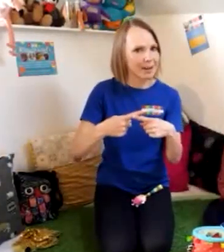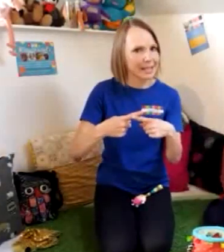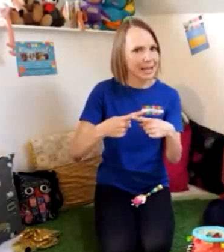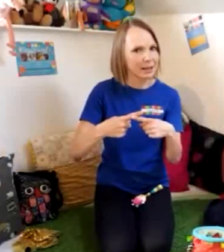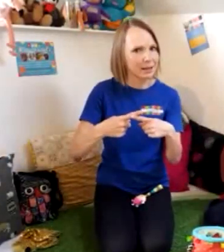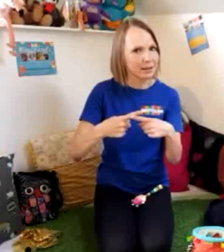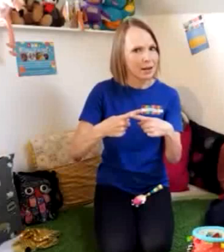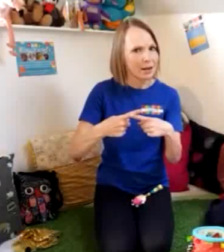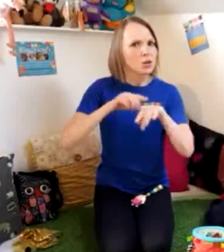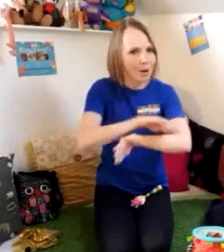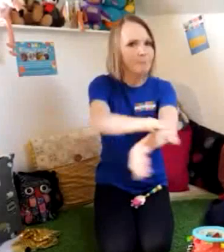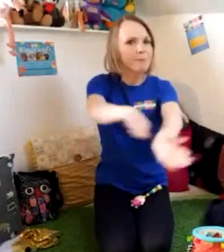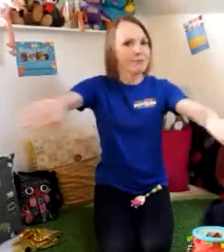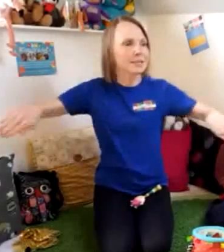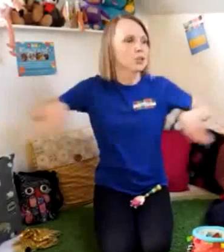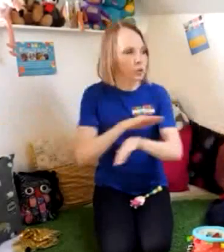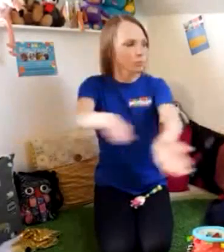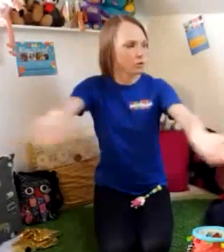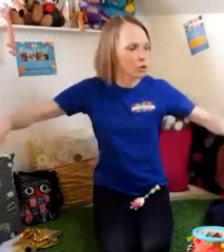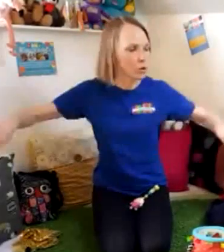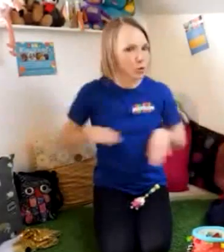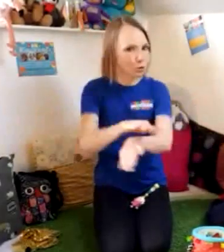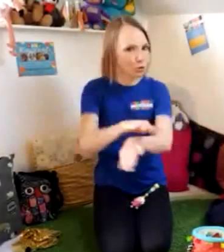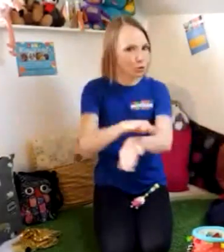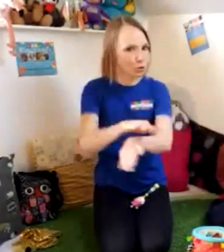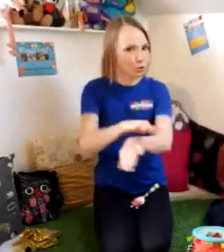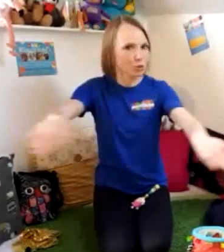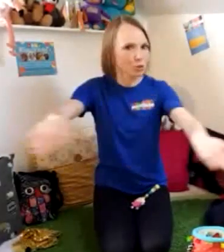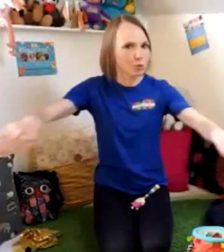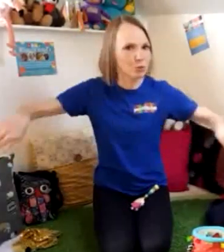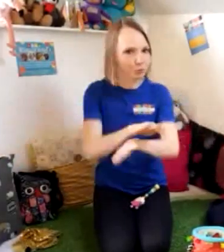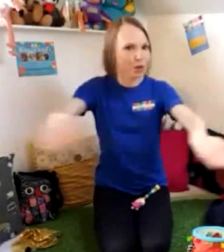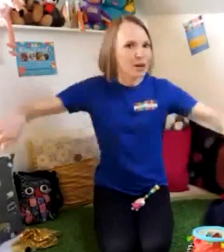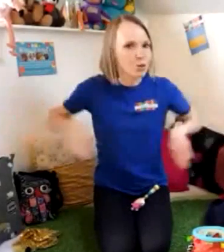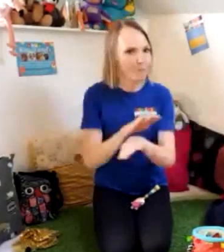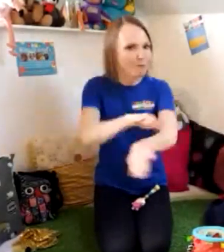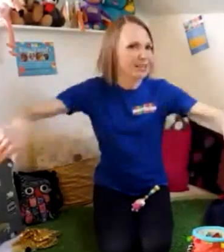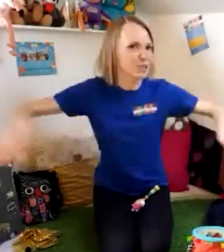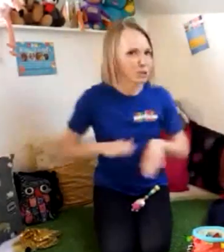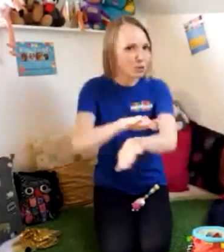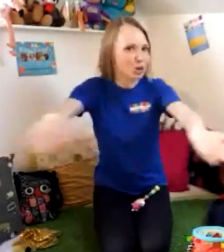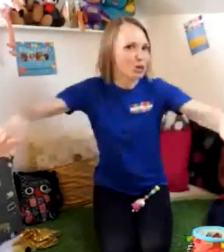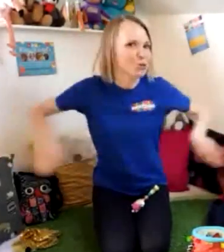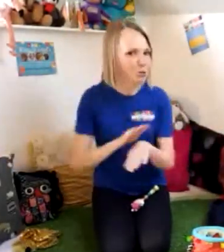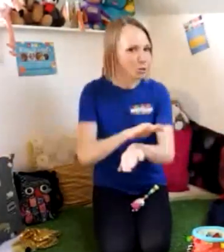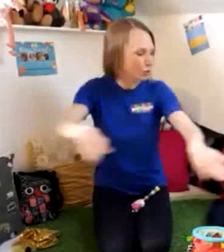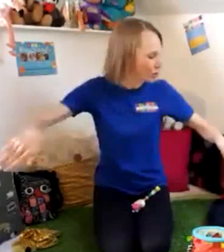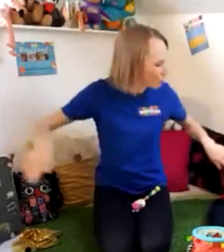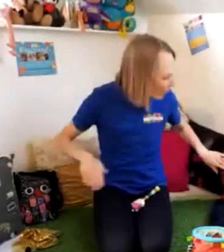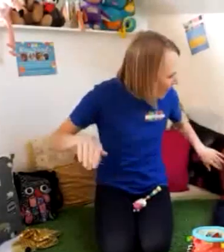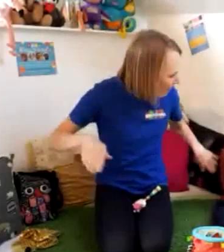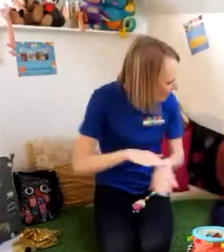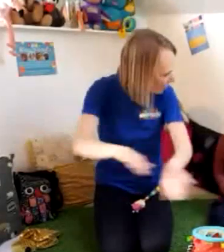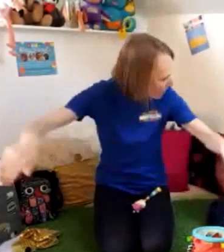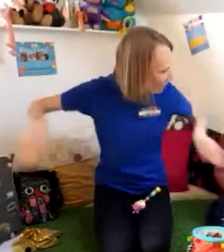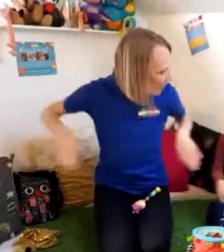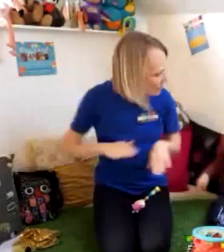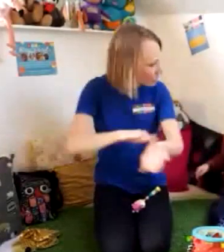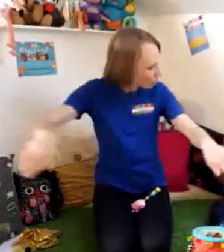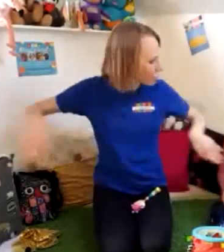ready? Swim faster. Do, do, do, do, do, do, do. Swim faster. Do, do, do, do, do. Swim faster. Swim faster. Do, do,